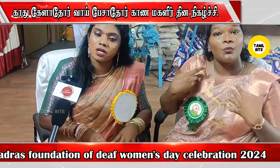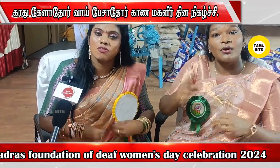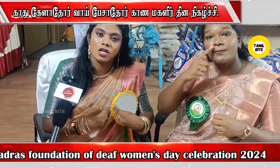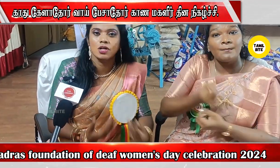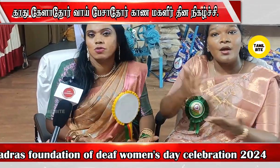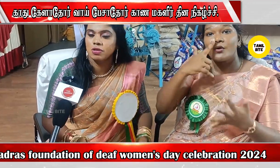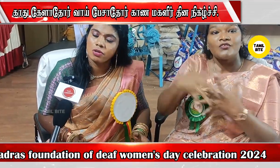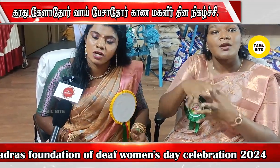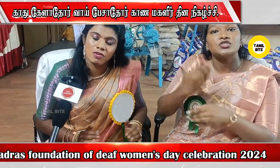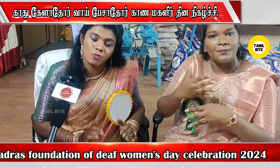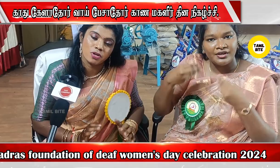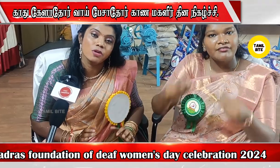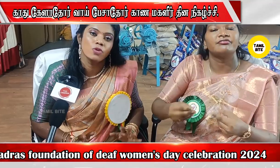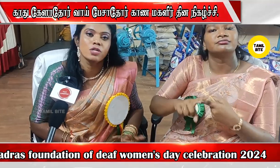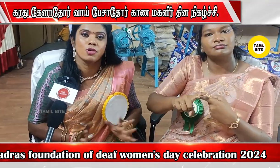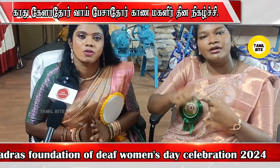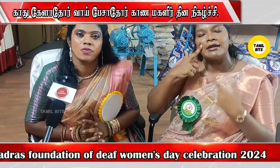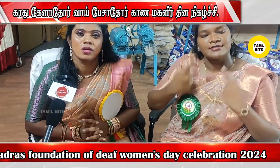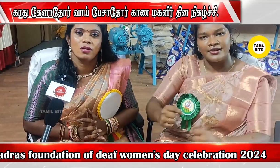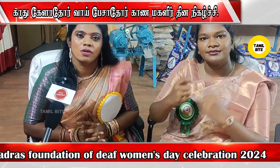nak garai baik perku, biar tu pandu. Government